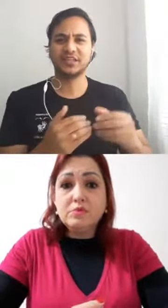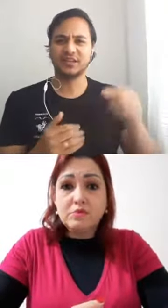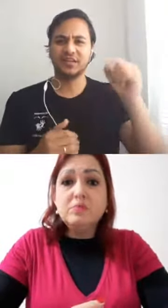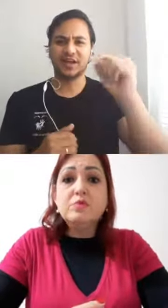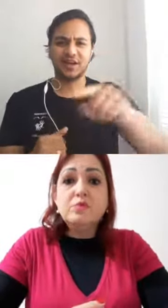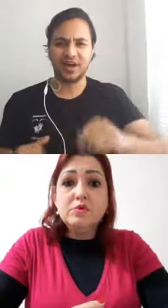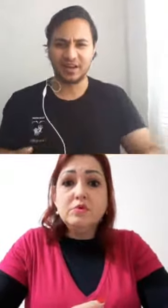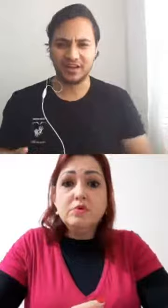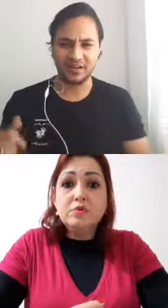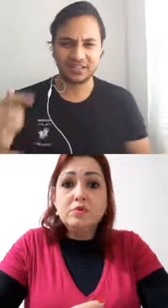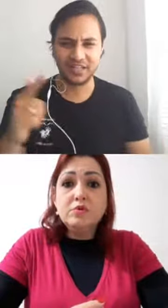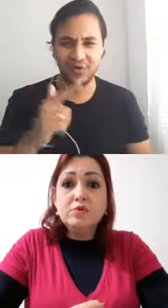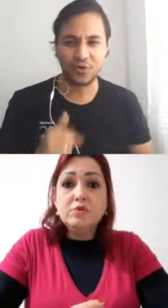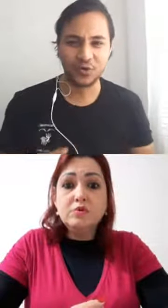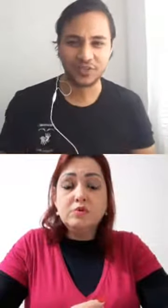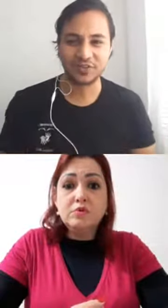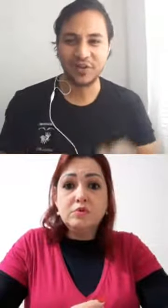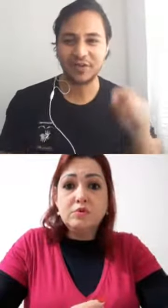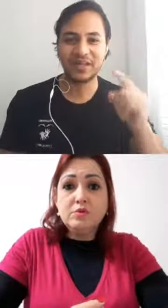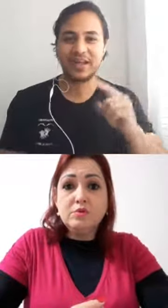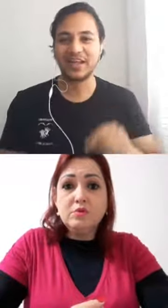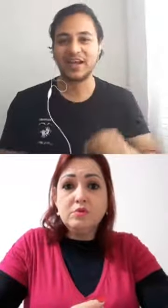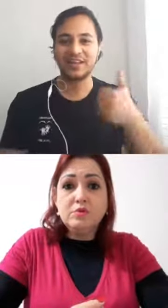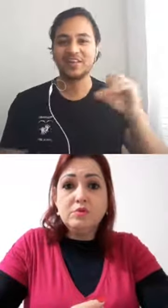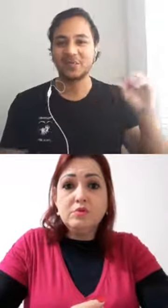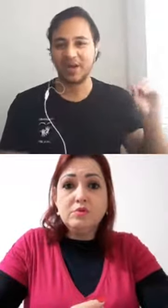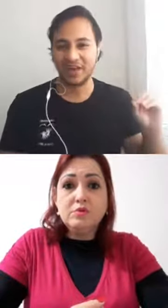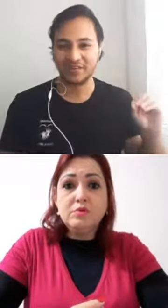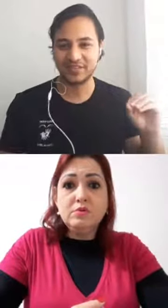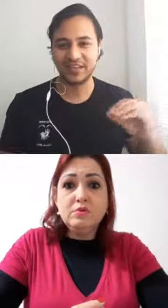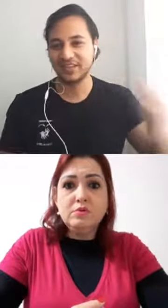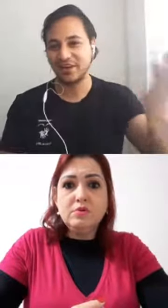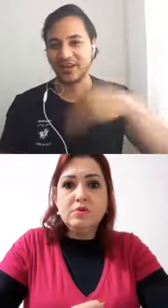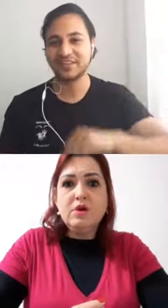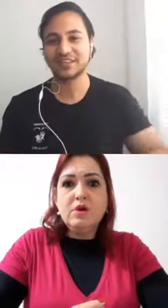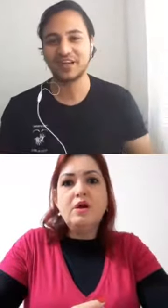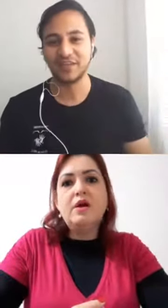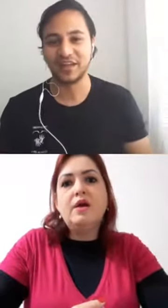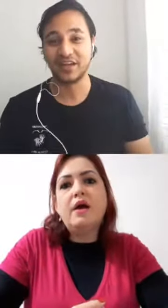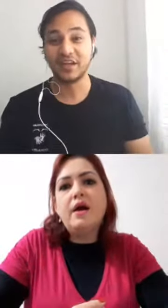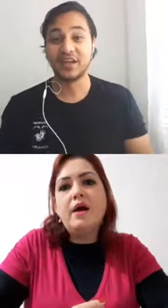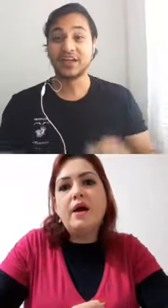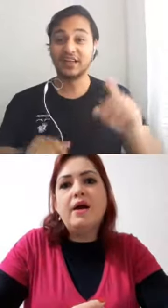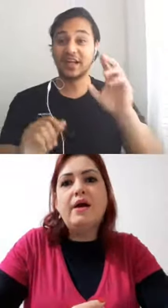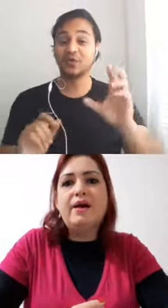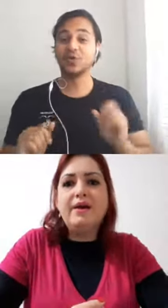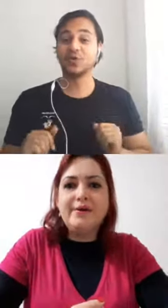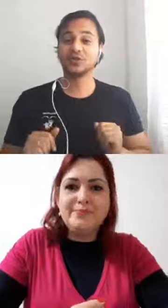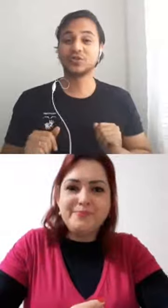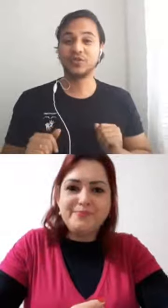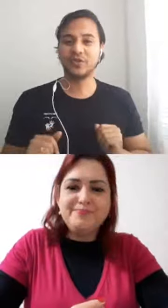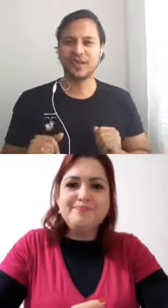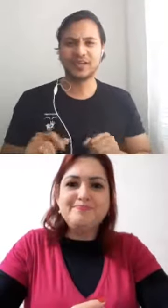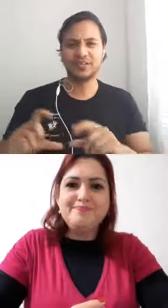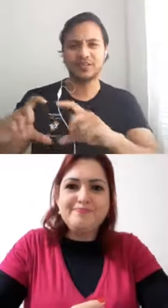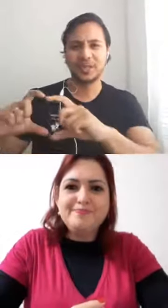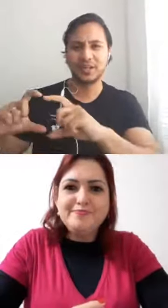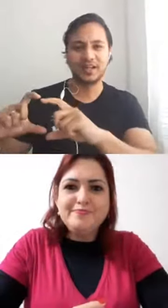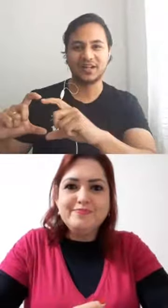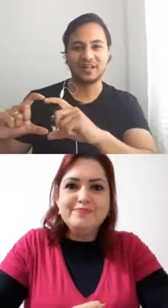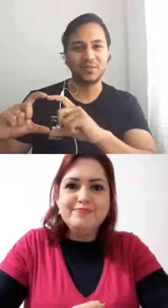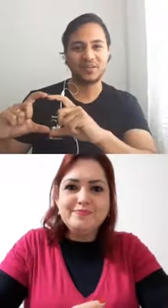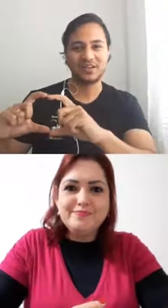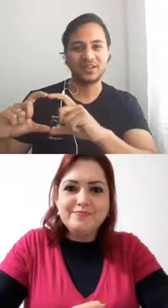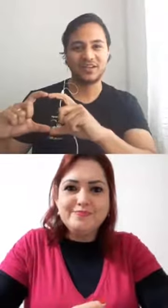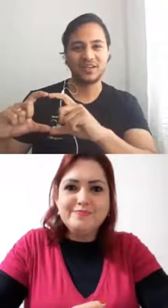fala assim: agora, assine meu curso e você vai aprender a ganhar 10 mil reais. Entra agora, se inscreva aí. E aí o surdo vê o quê? Não tem janela